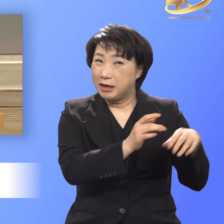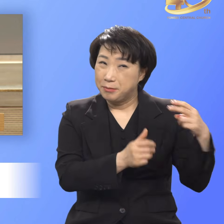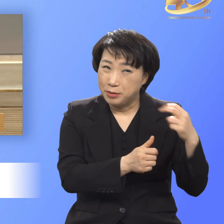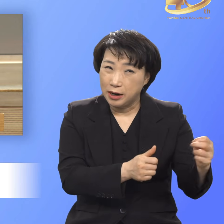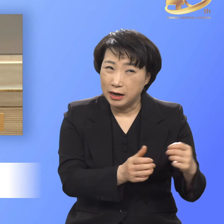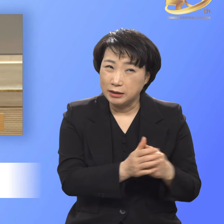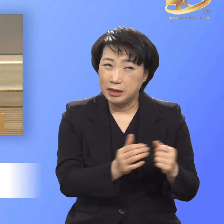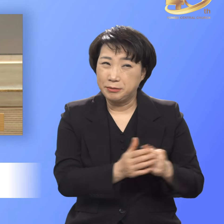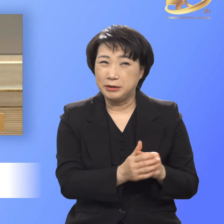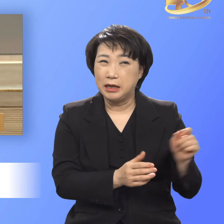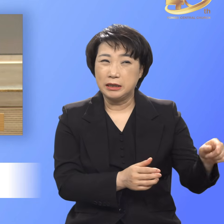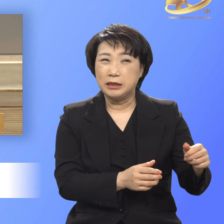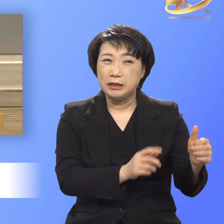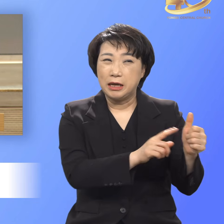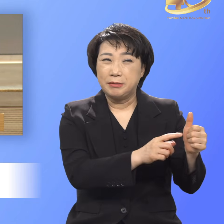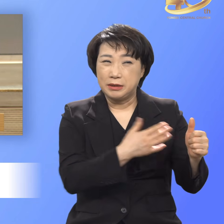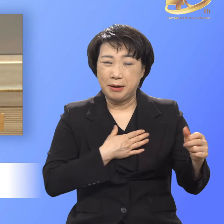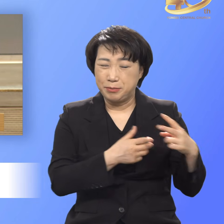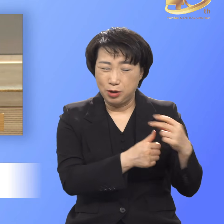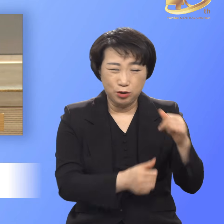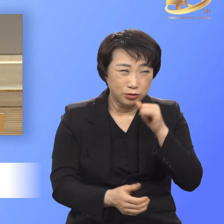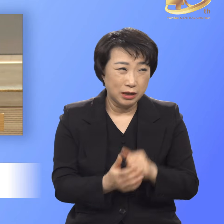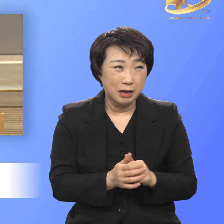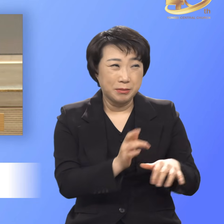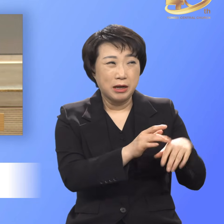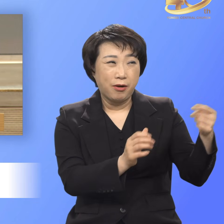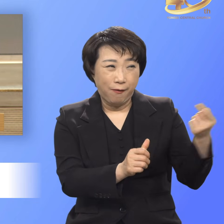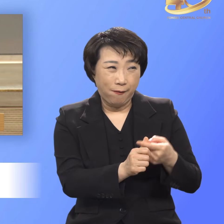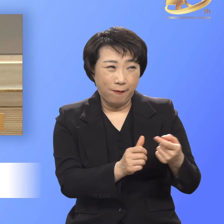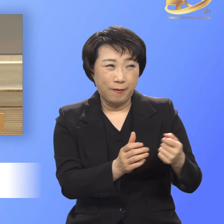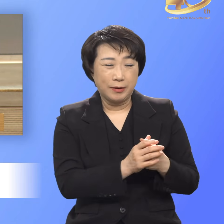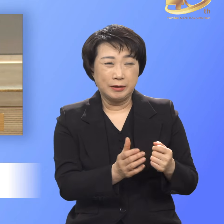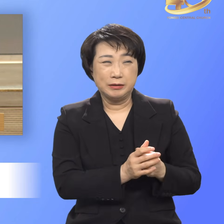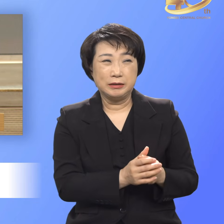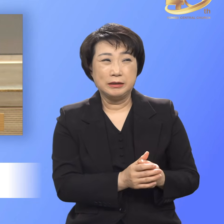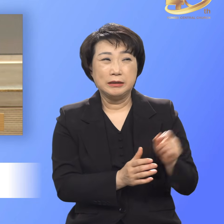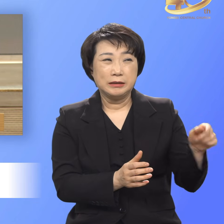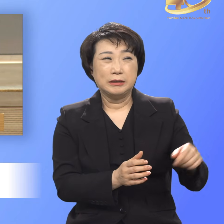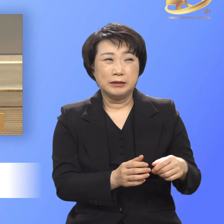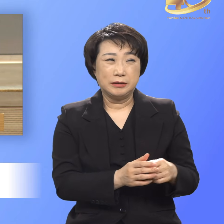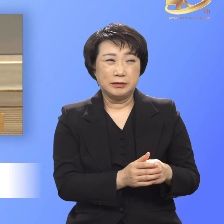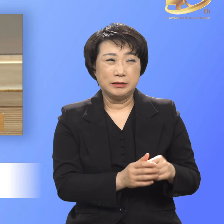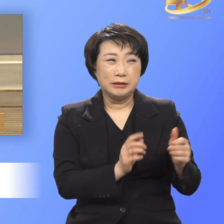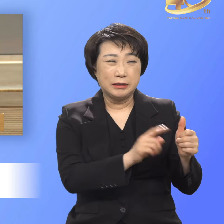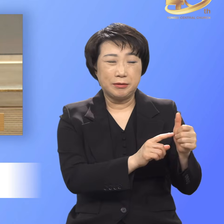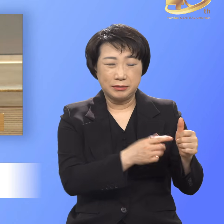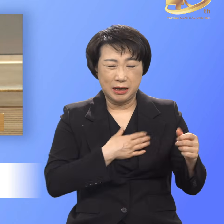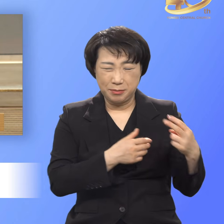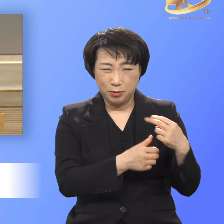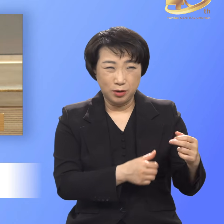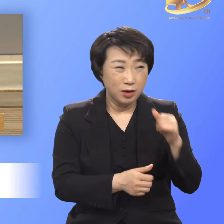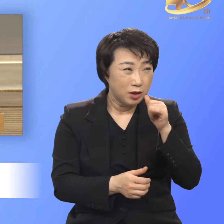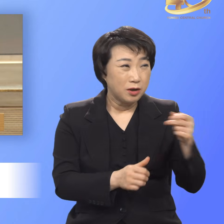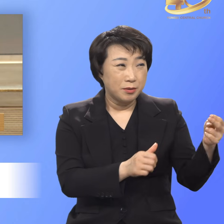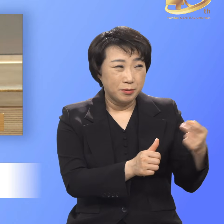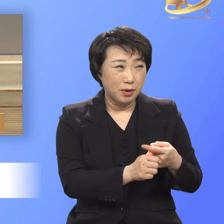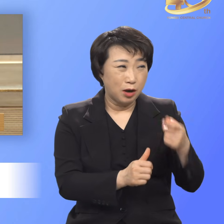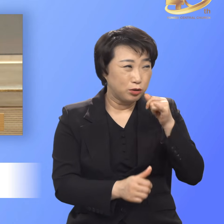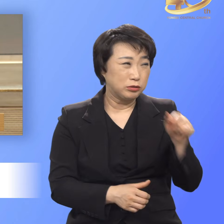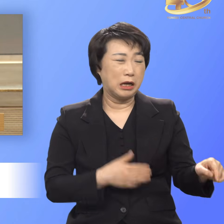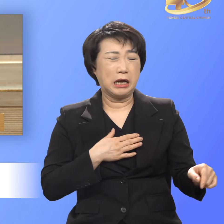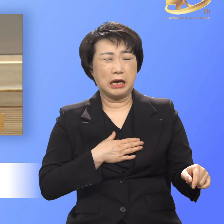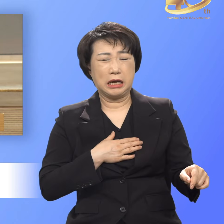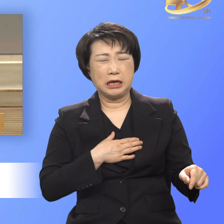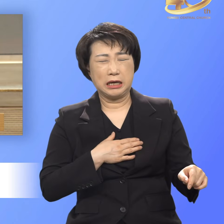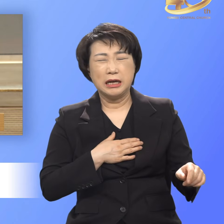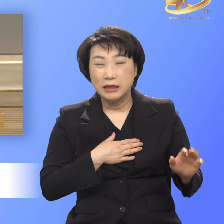미워하라면 미워하고, 욕하라면 욕하고, 비판하라면 비판하고, 근데 아무리